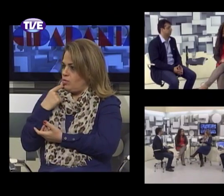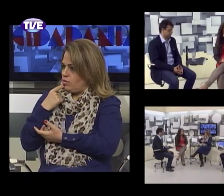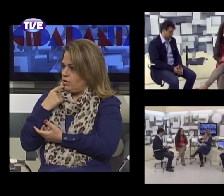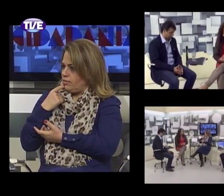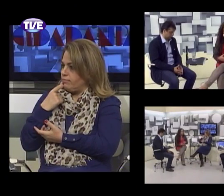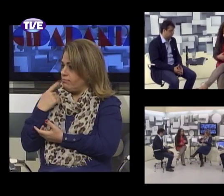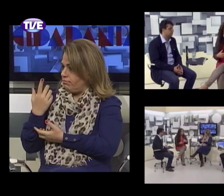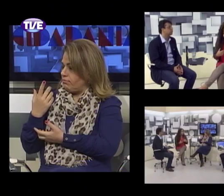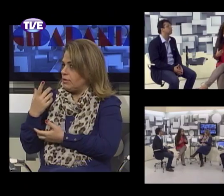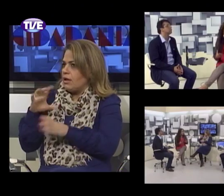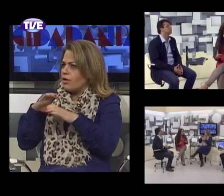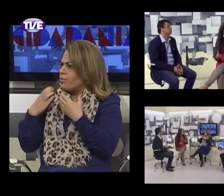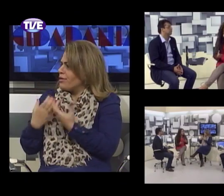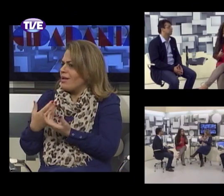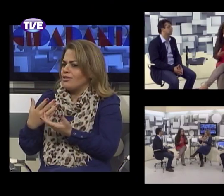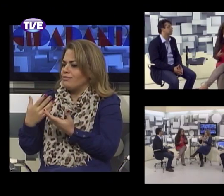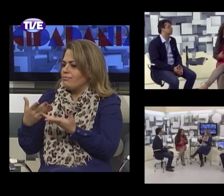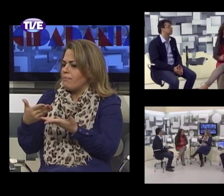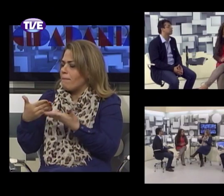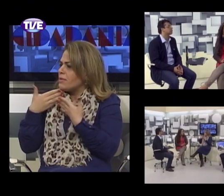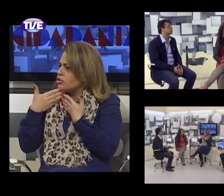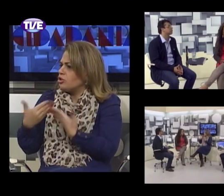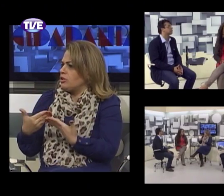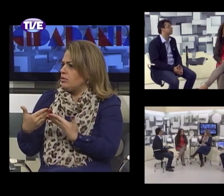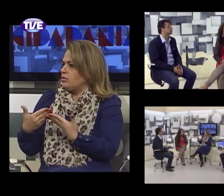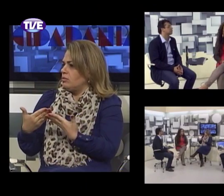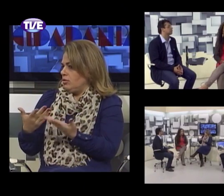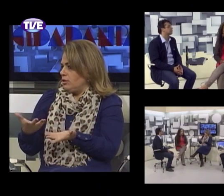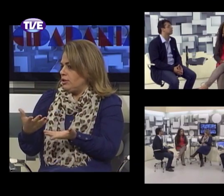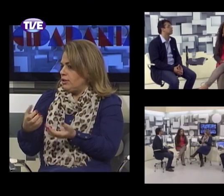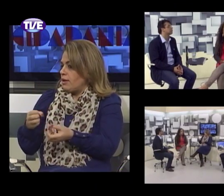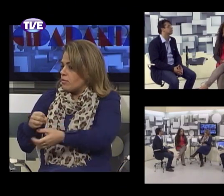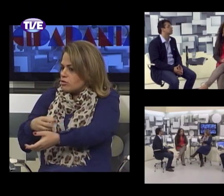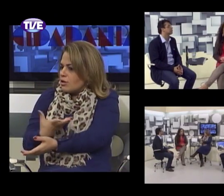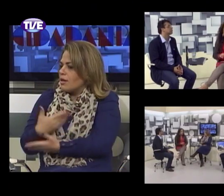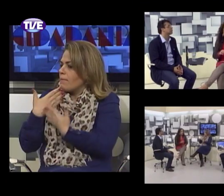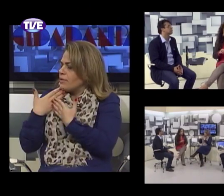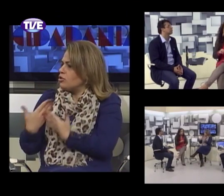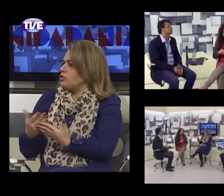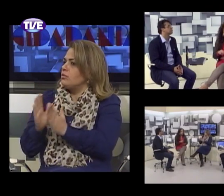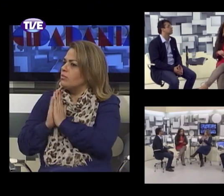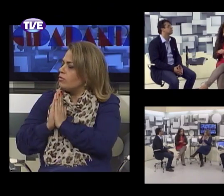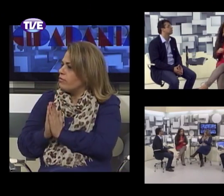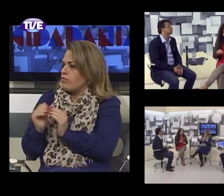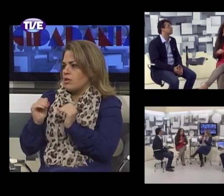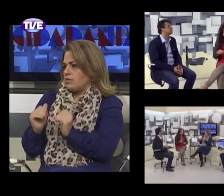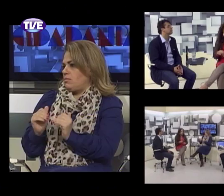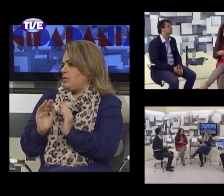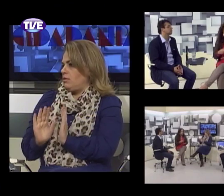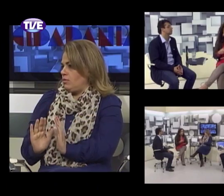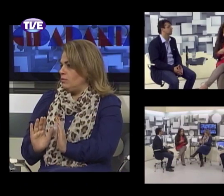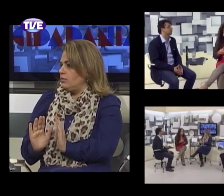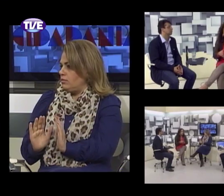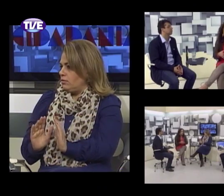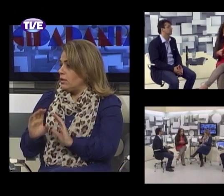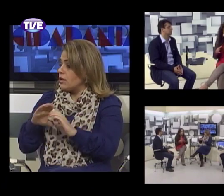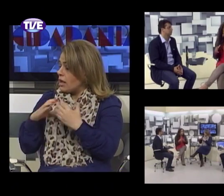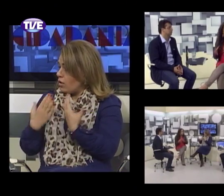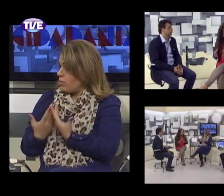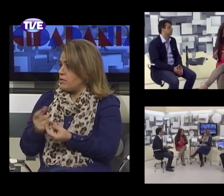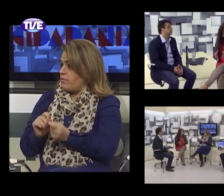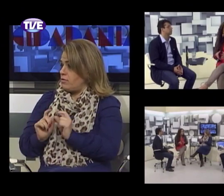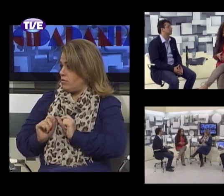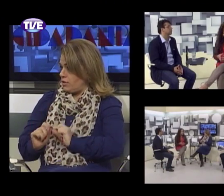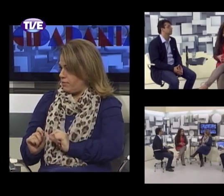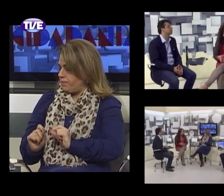emocionado, enfim, fazendo vários apelos das dificuldades vividas nesse meio. E a comissão, então, a partir disso, criou